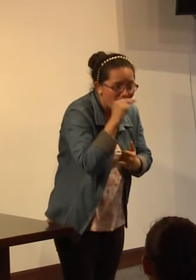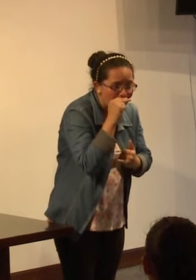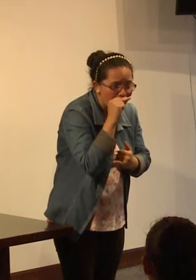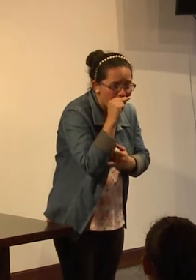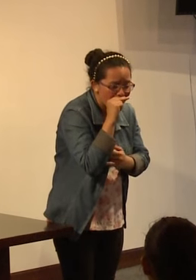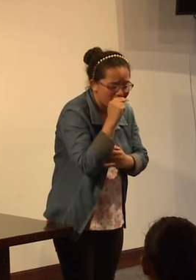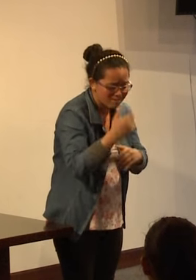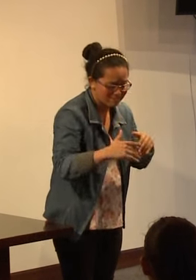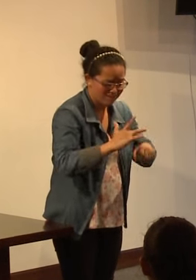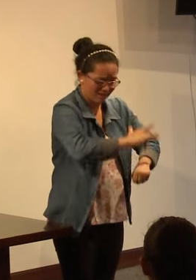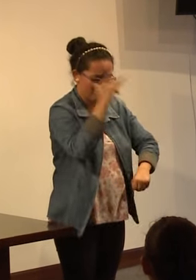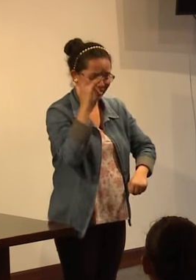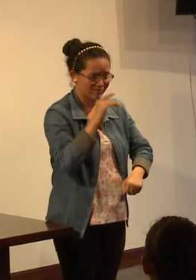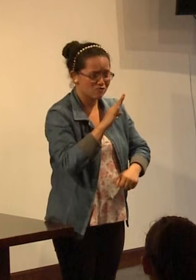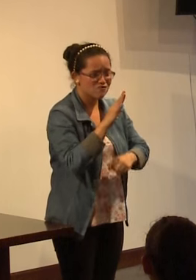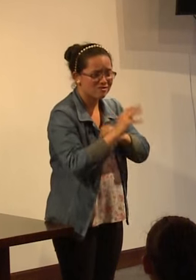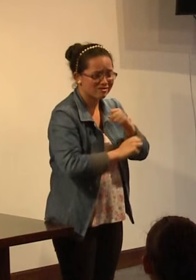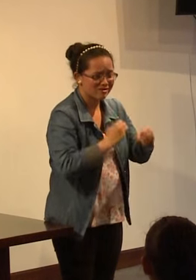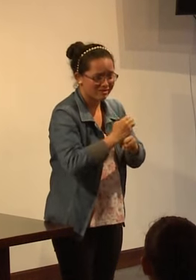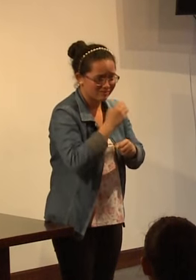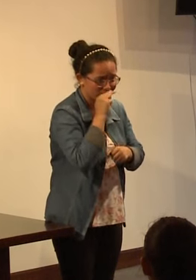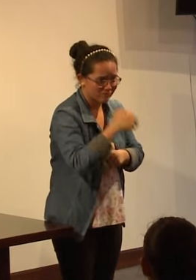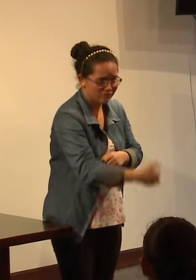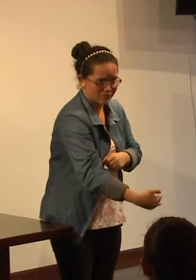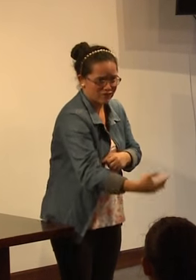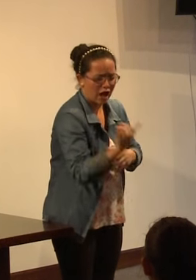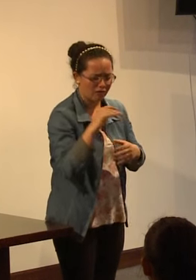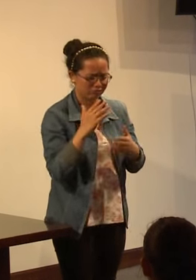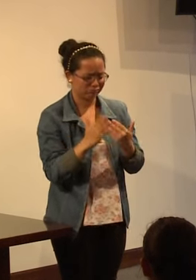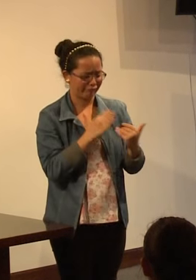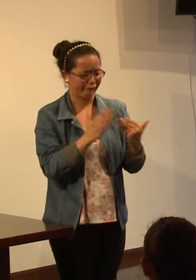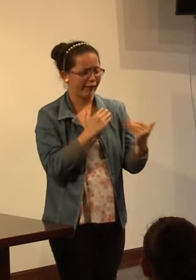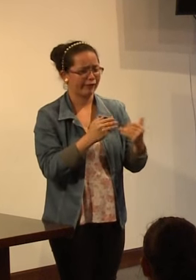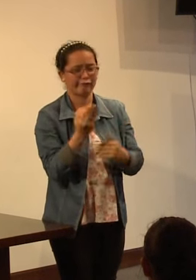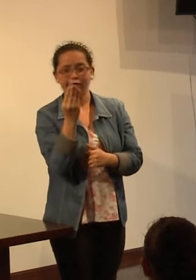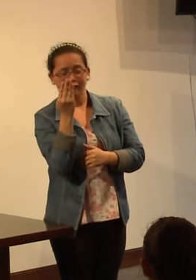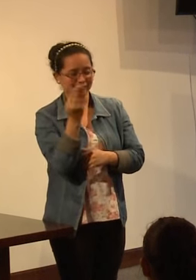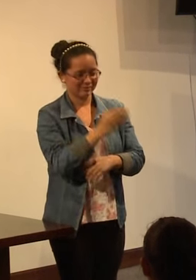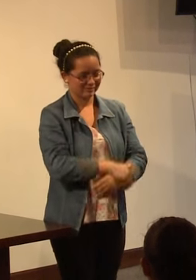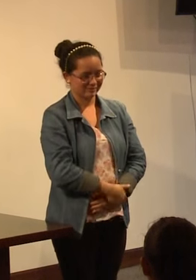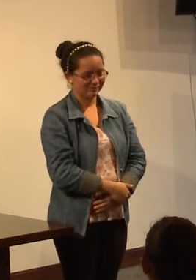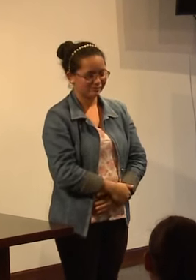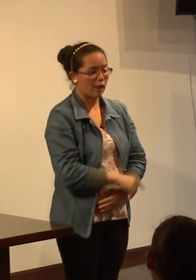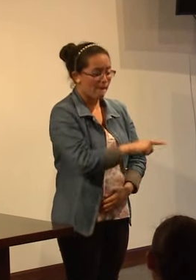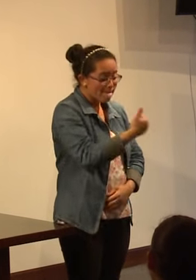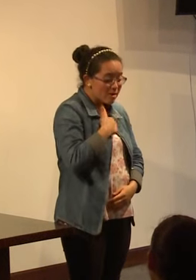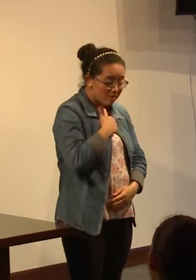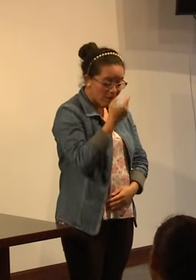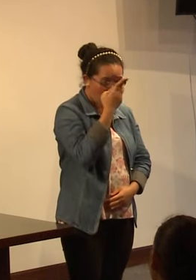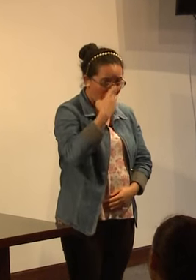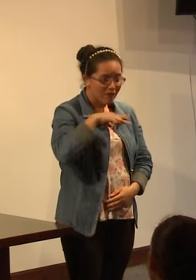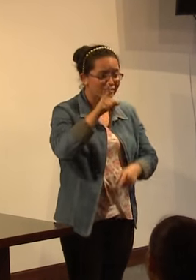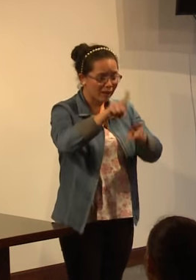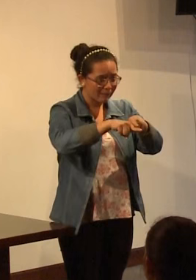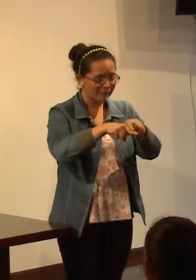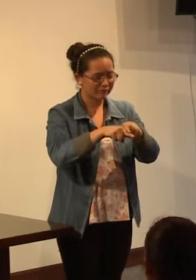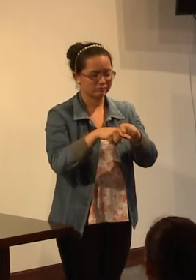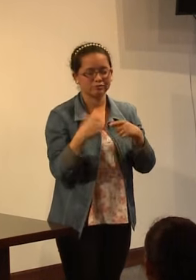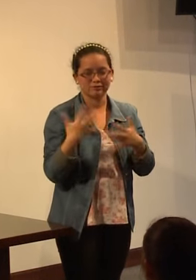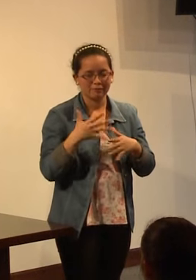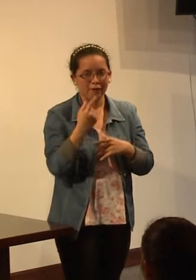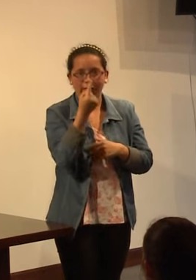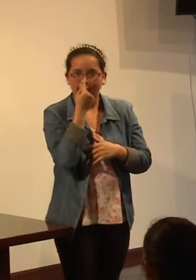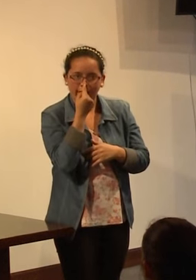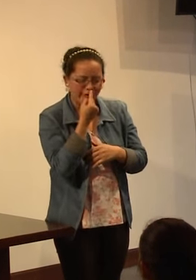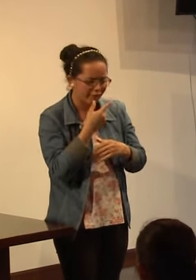¿Sí? ¿Ustedes conocen esas aplicaciones para hacer stop motion y toda la vida? Mis hijos pequeñitos lo hacían desde chiquitos y pues se montaban las películas a punta de mover legos, una berraquera.